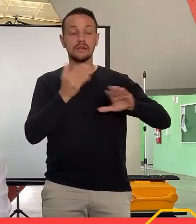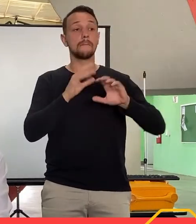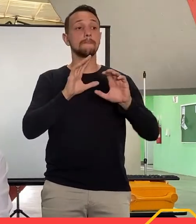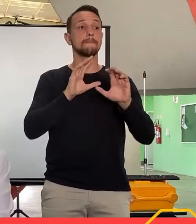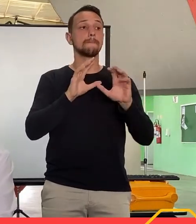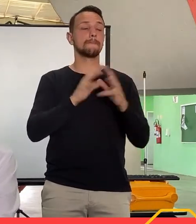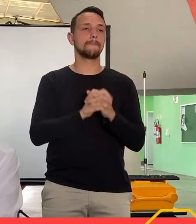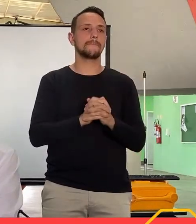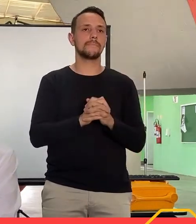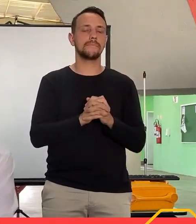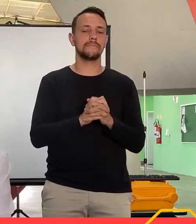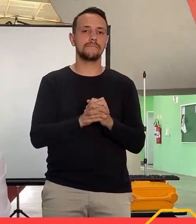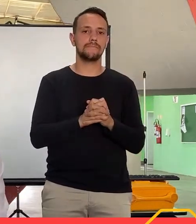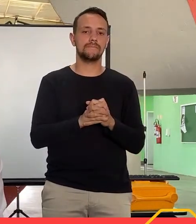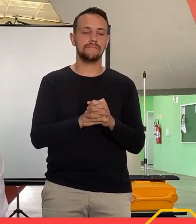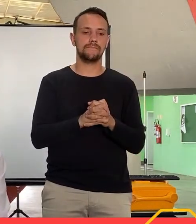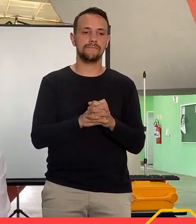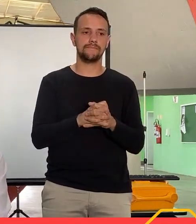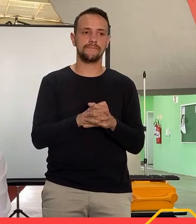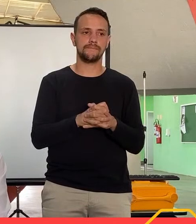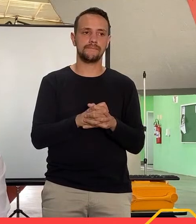mas.